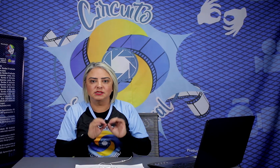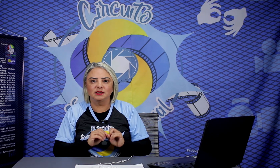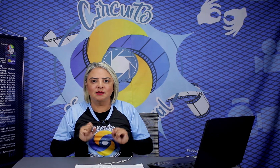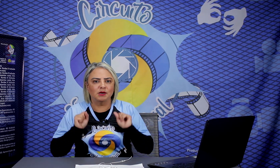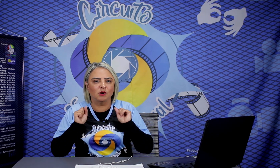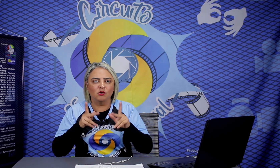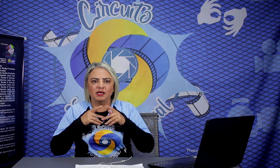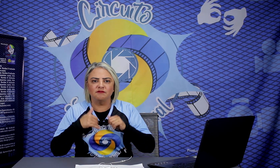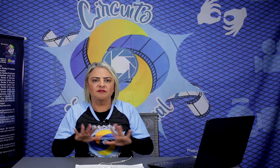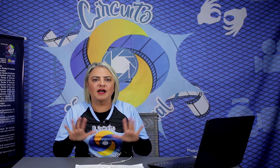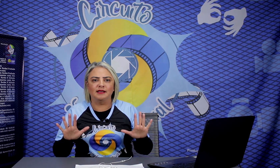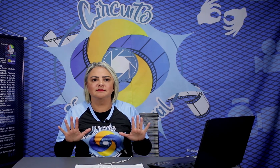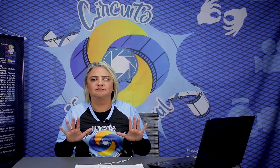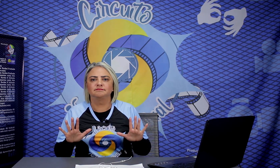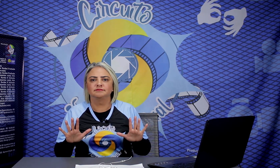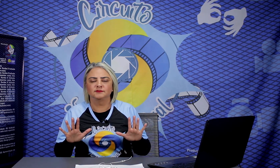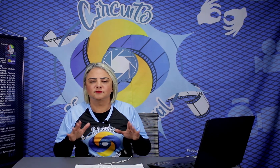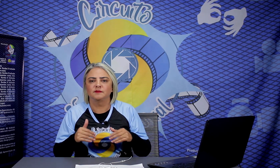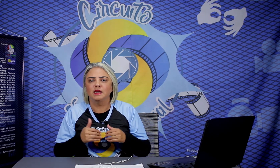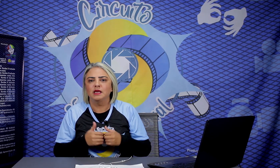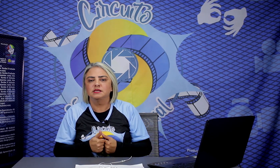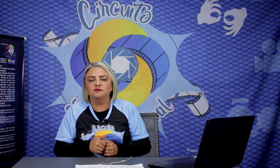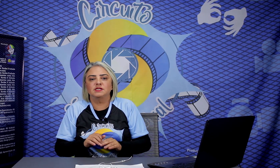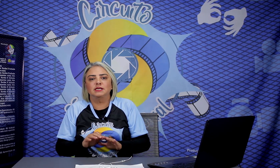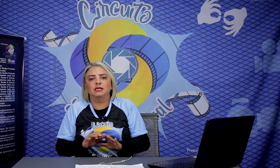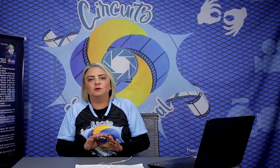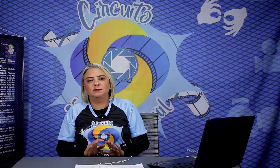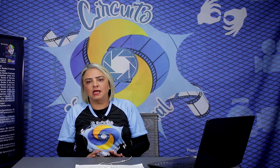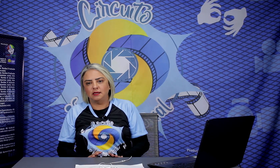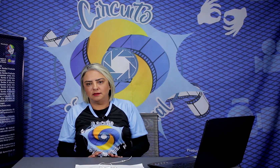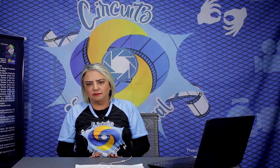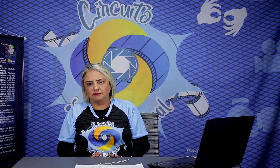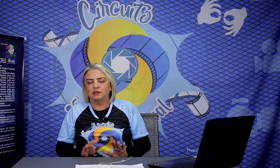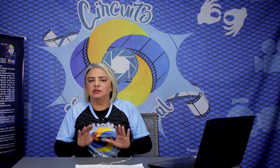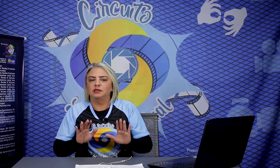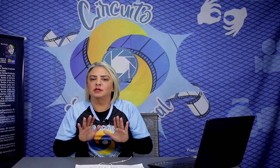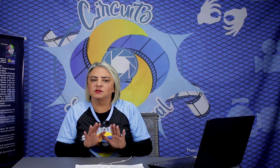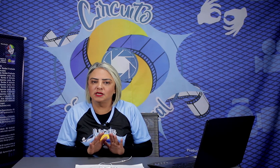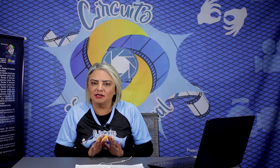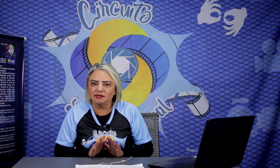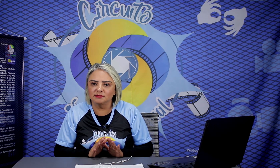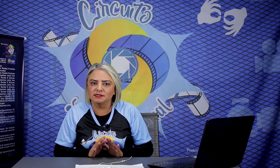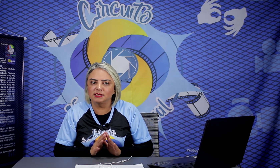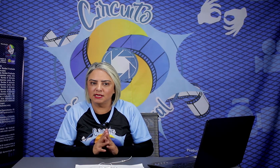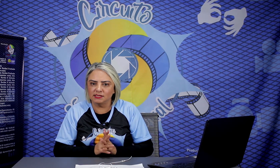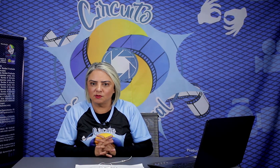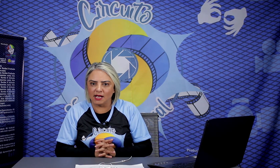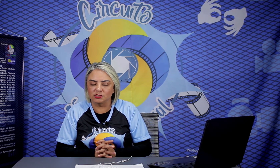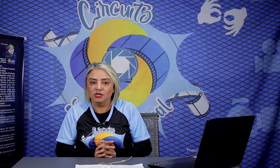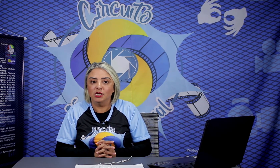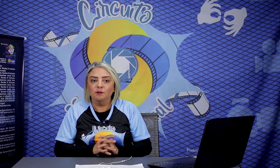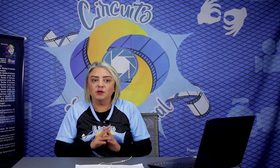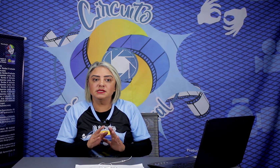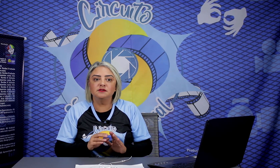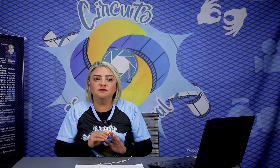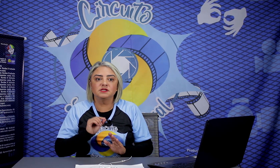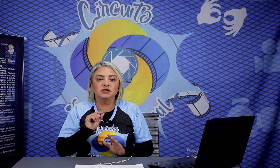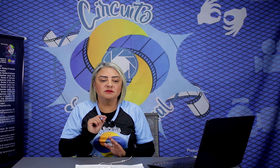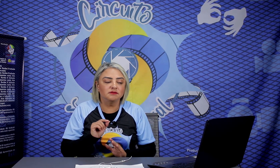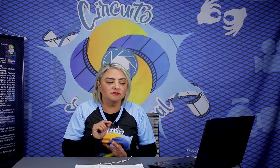tema, ok, vai. Se você não tem, então se resguarde. Porque se você tiver